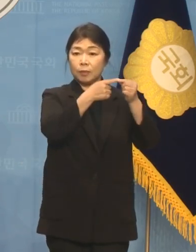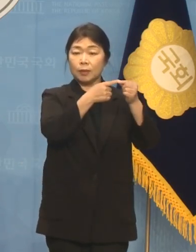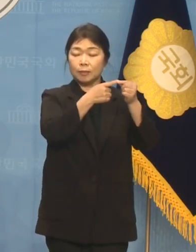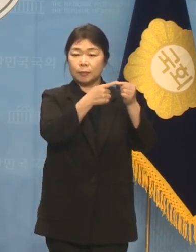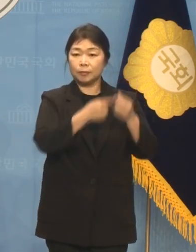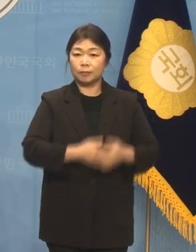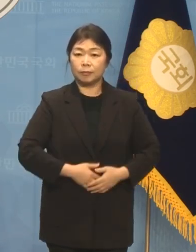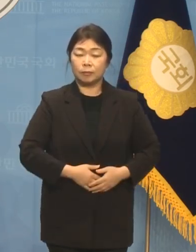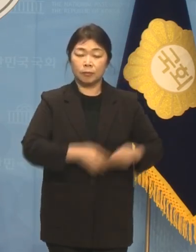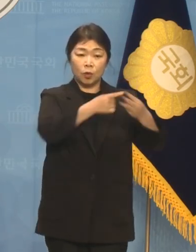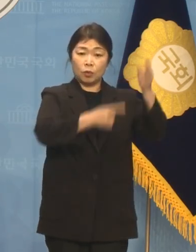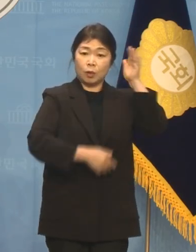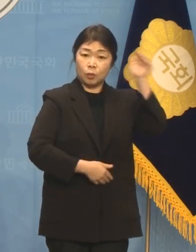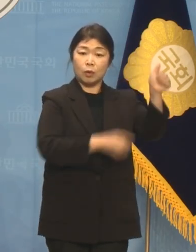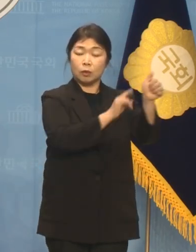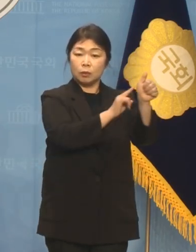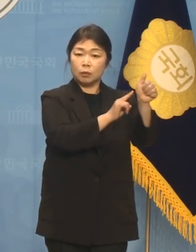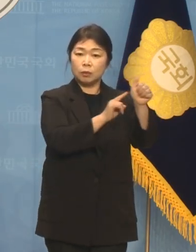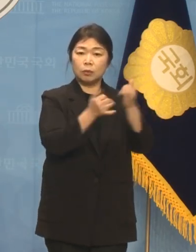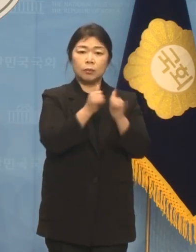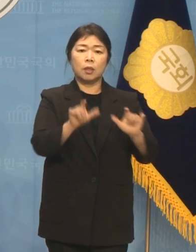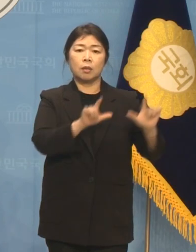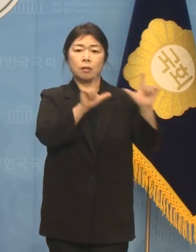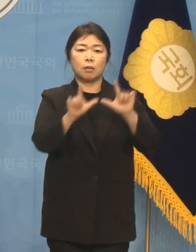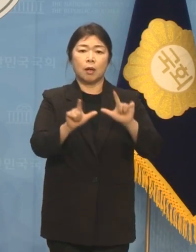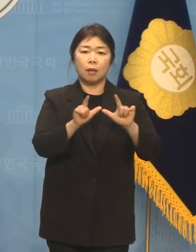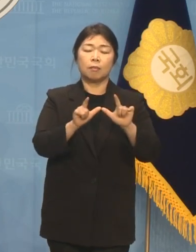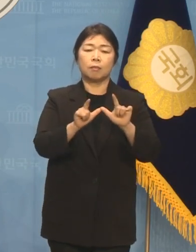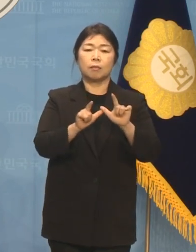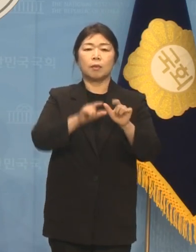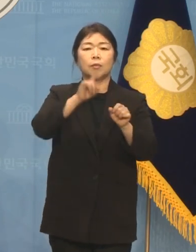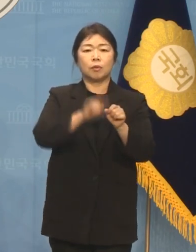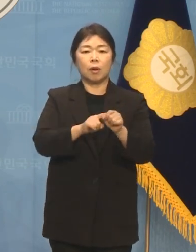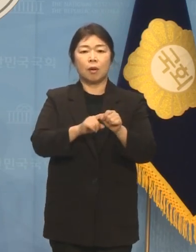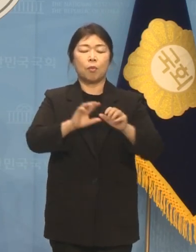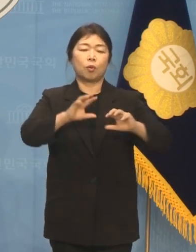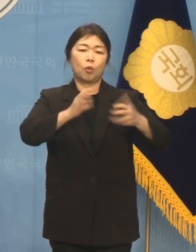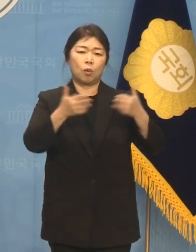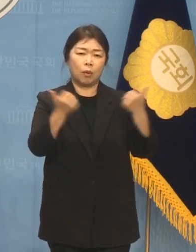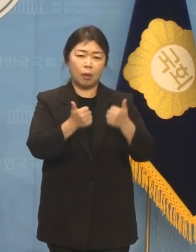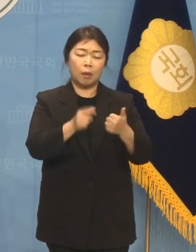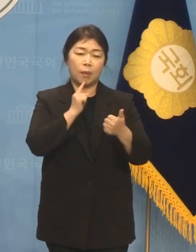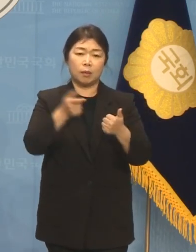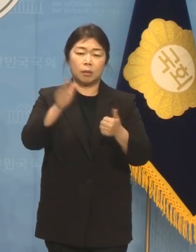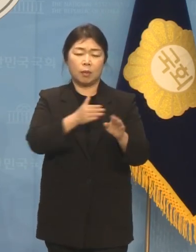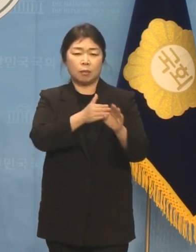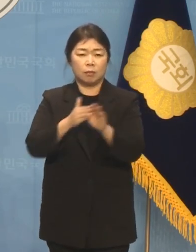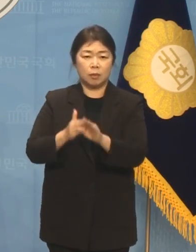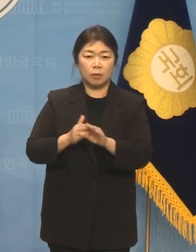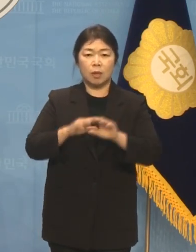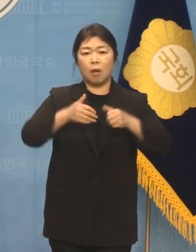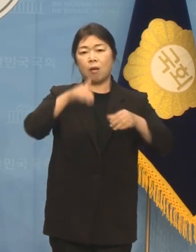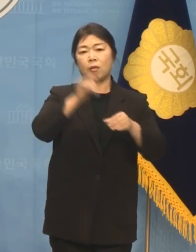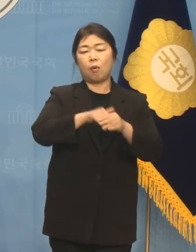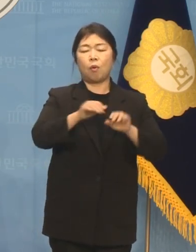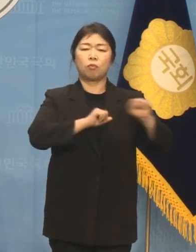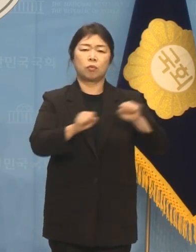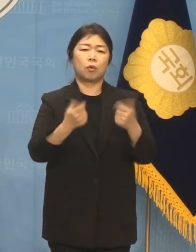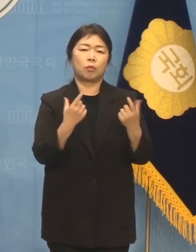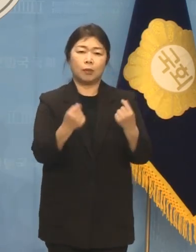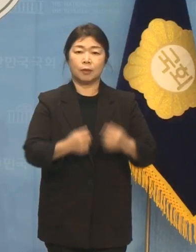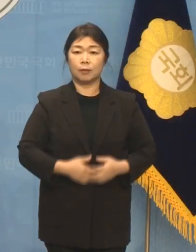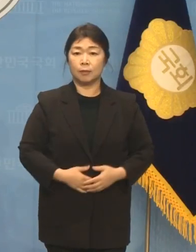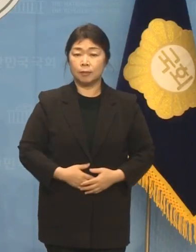윤성열 대통령은 민생 토론을 빙자한 사전 선거 운동 관건 선거를 즉각 멈추십시오